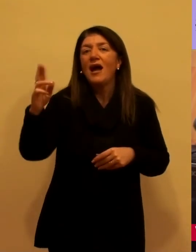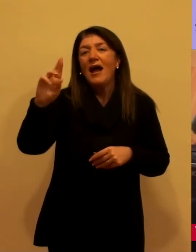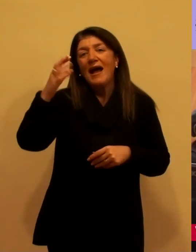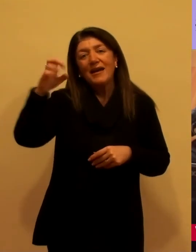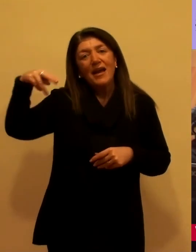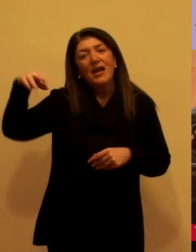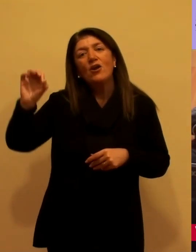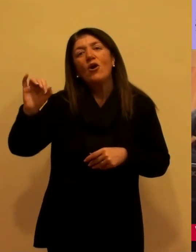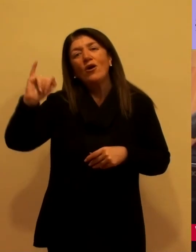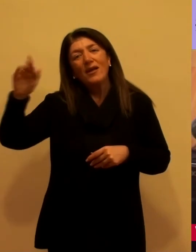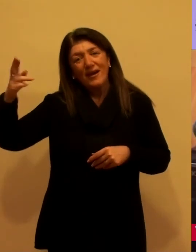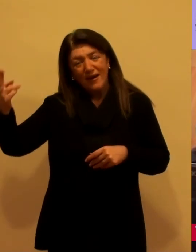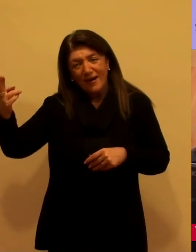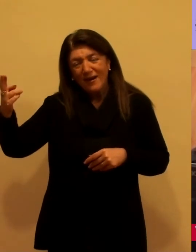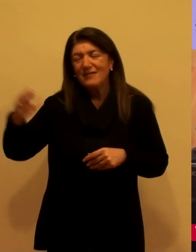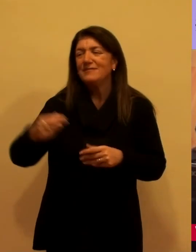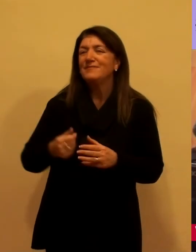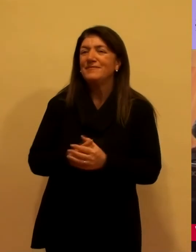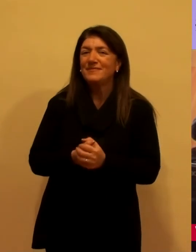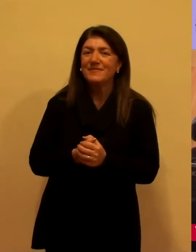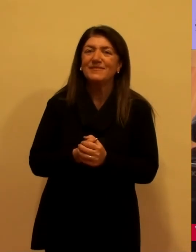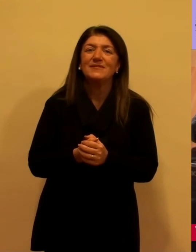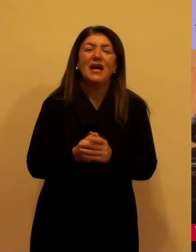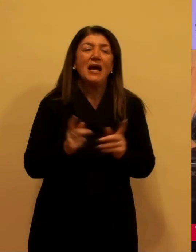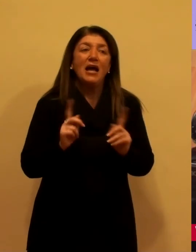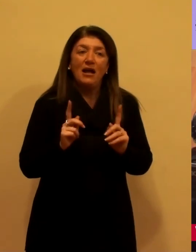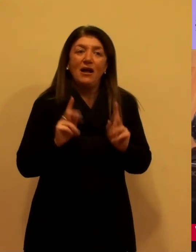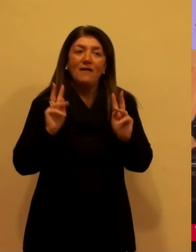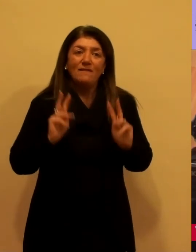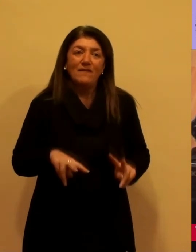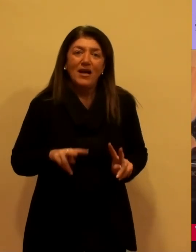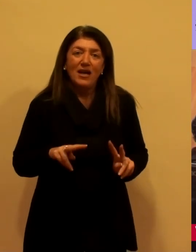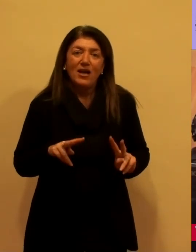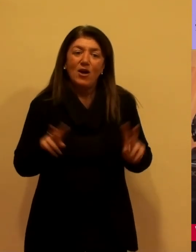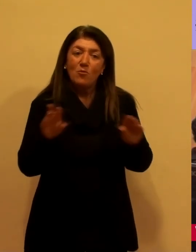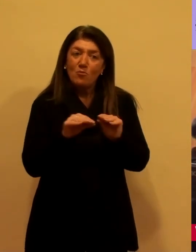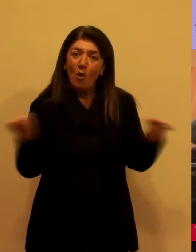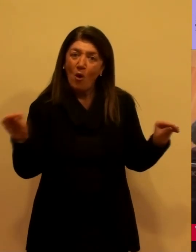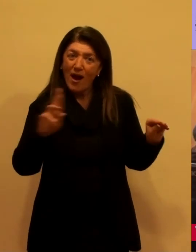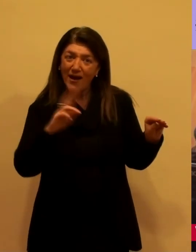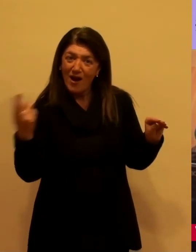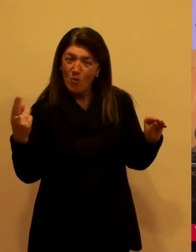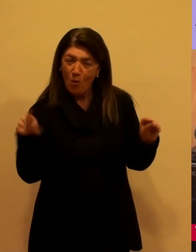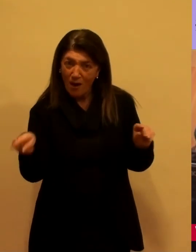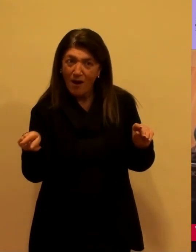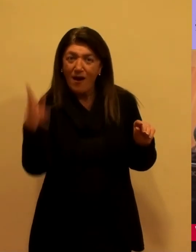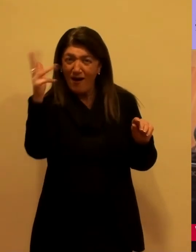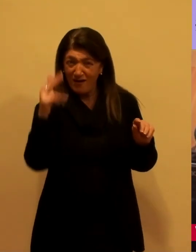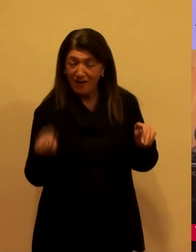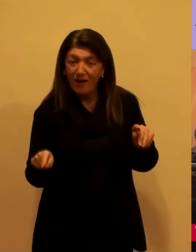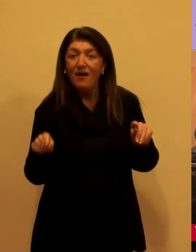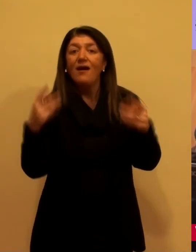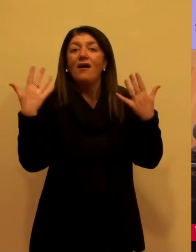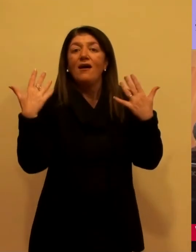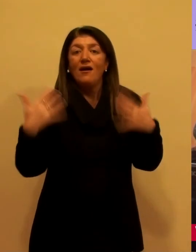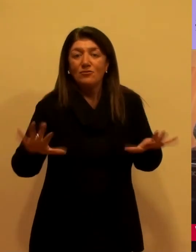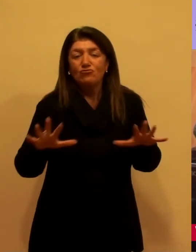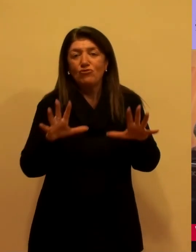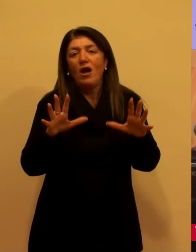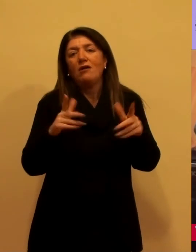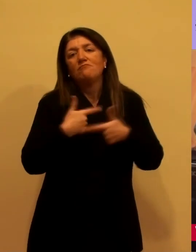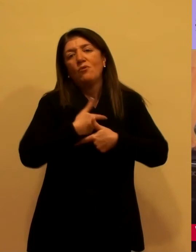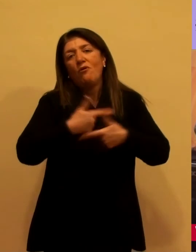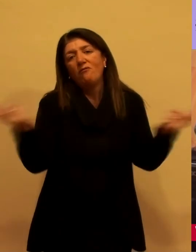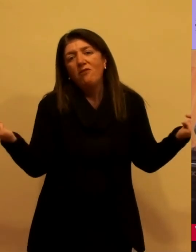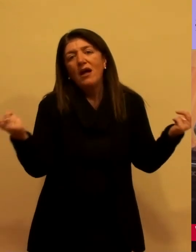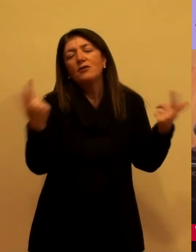Grazie, quindi. No, assolutamente. Anche con la mostra di Renoir si è ampliata l'offerta, includendo ovviamente progetti